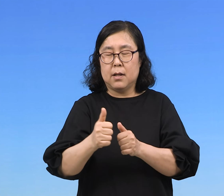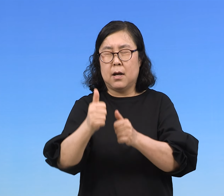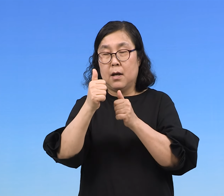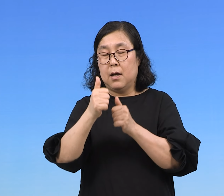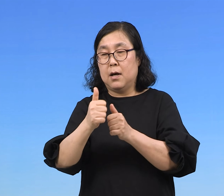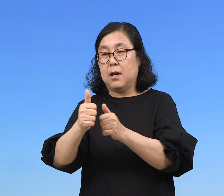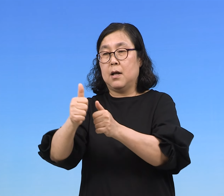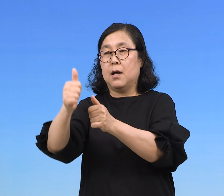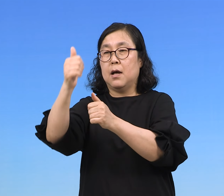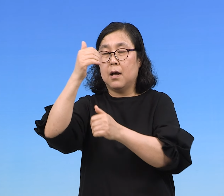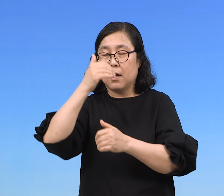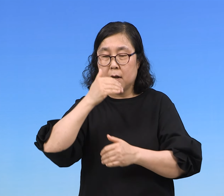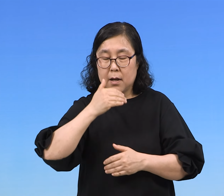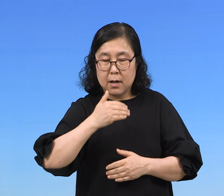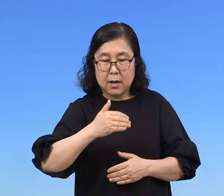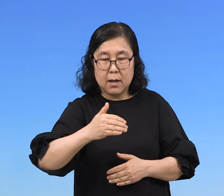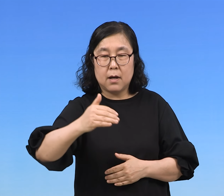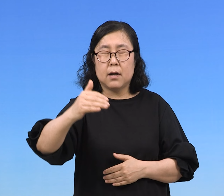따라가리.